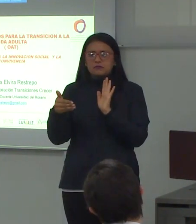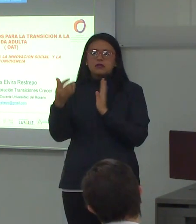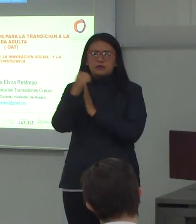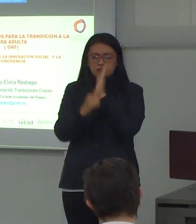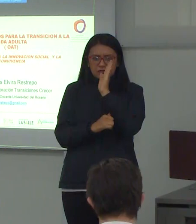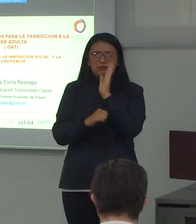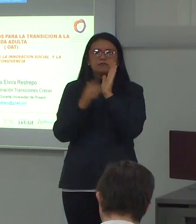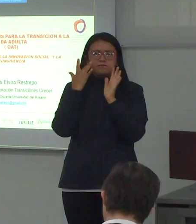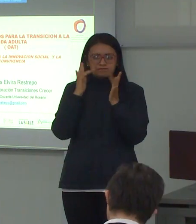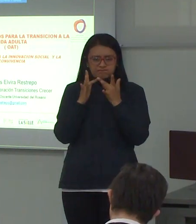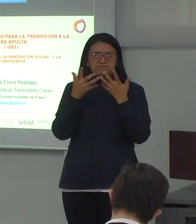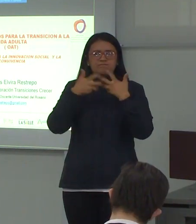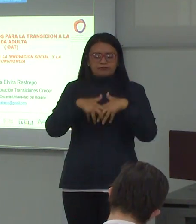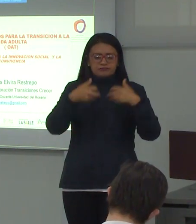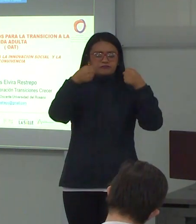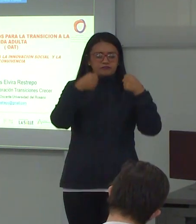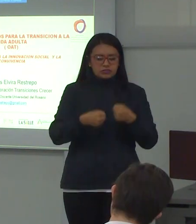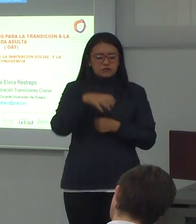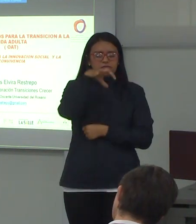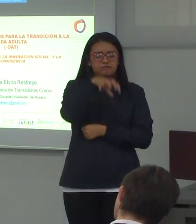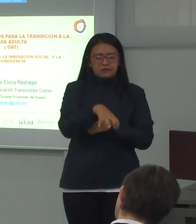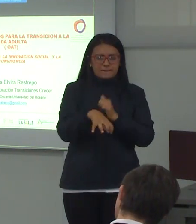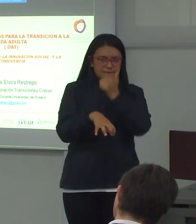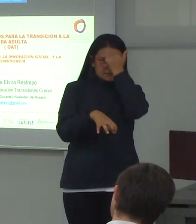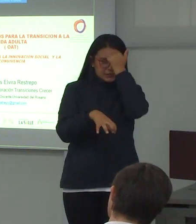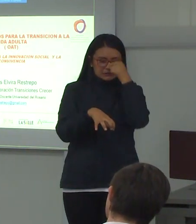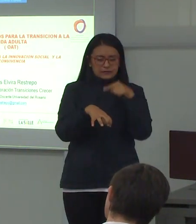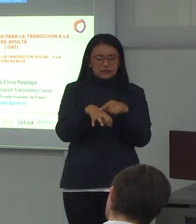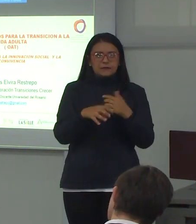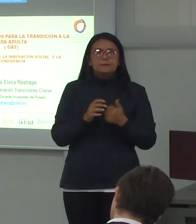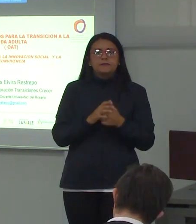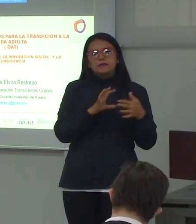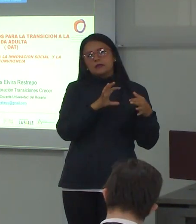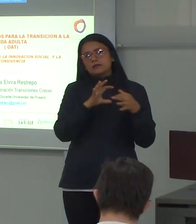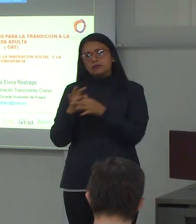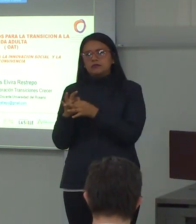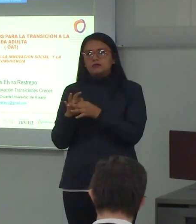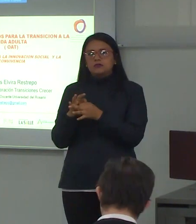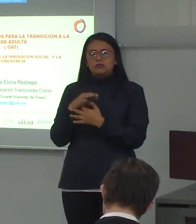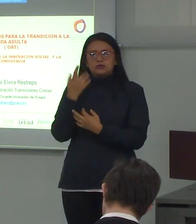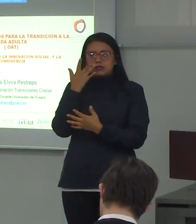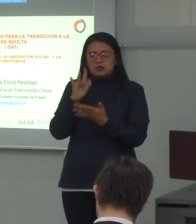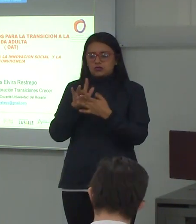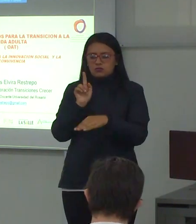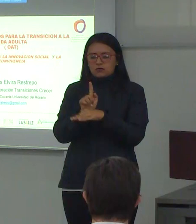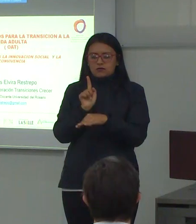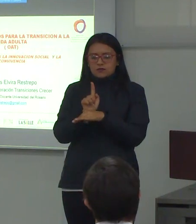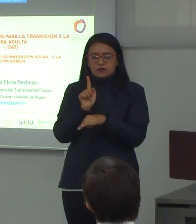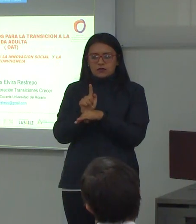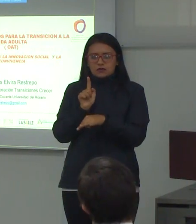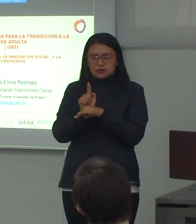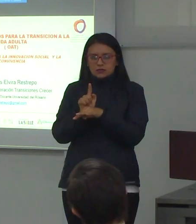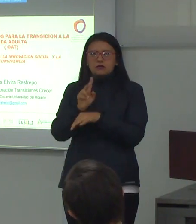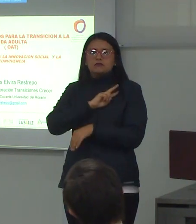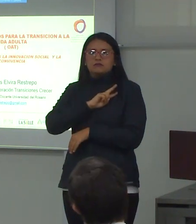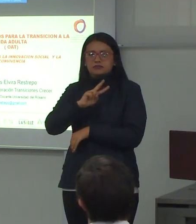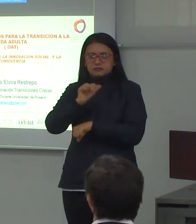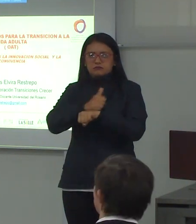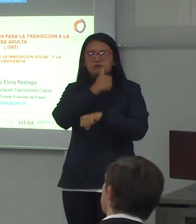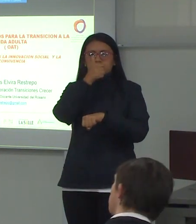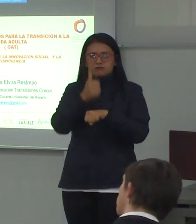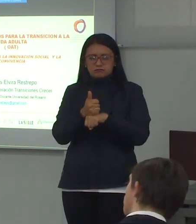funcionando en el claustro, en la sede central, y articulado ya no de una facultad, sino de la vicerectoría